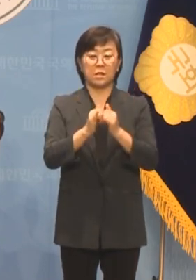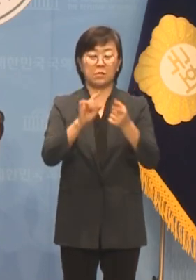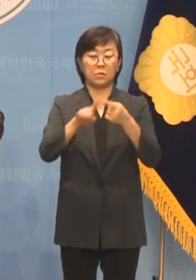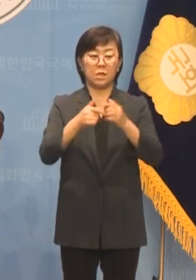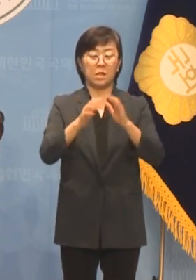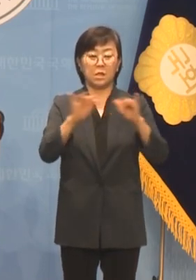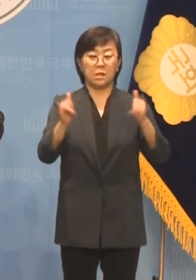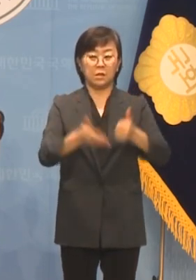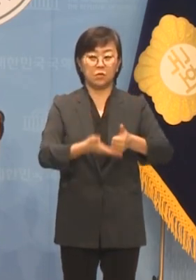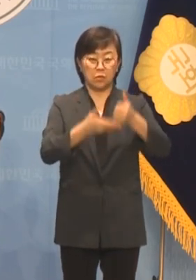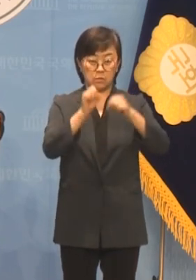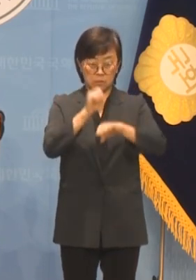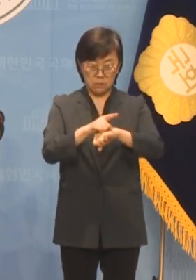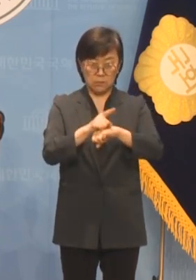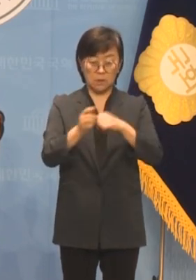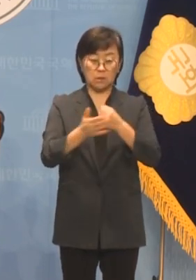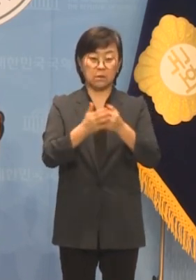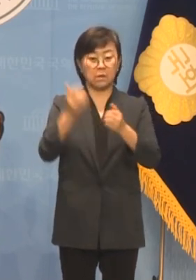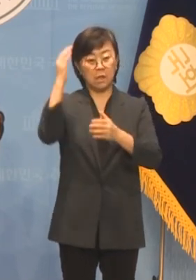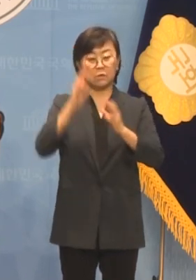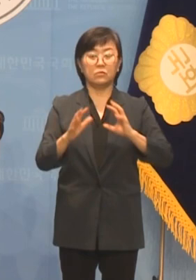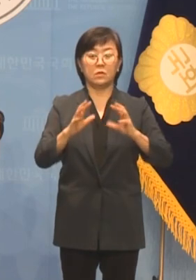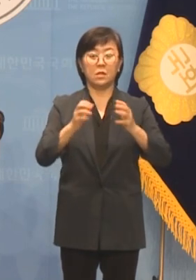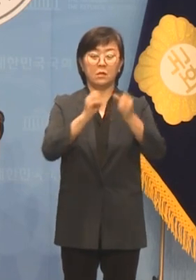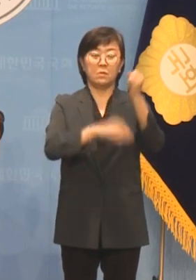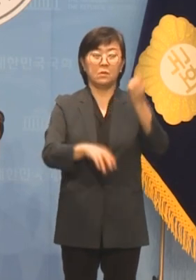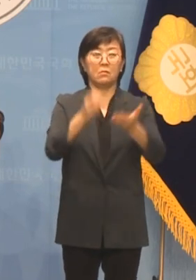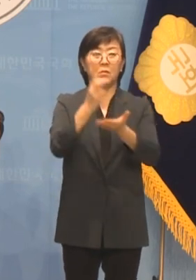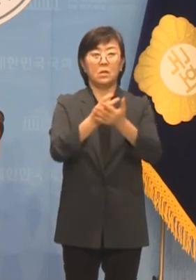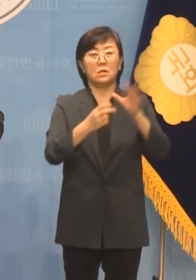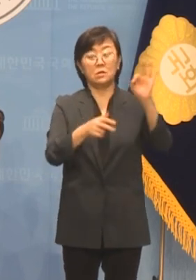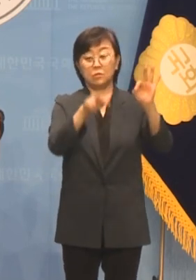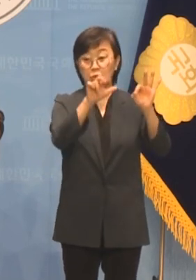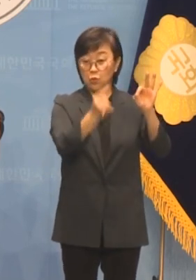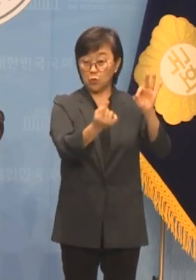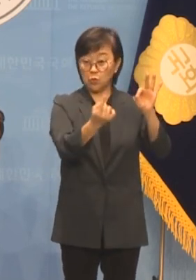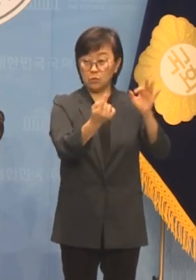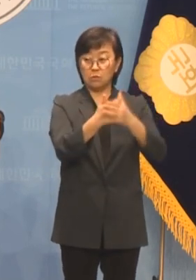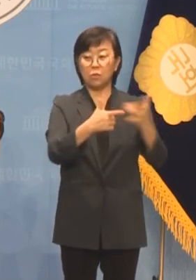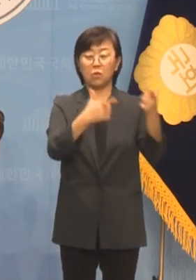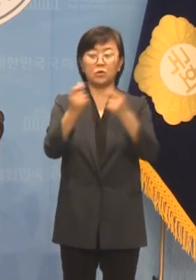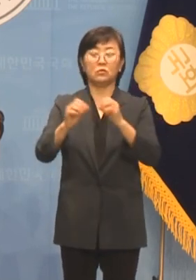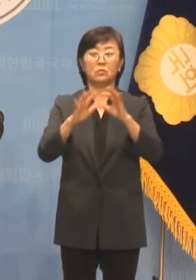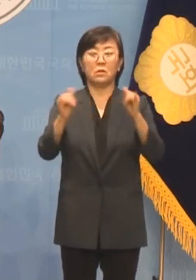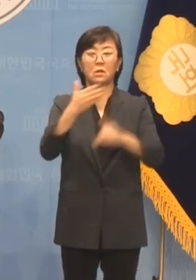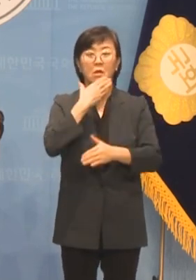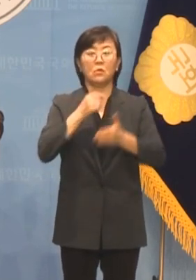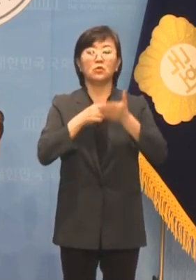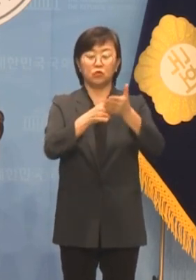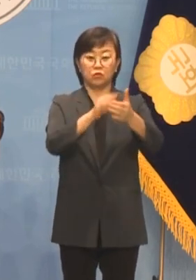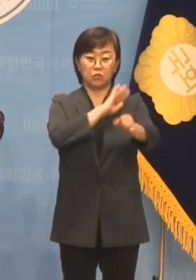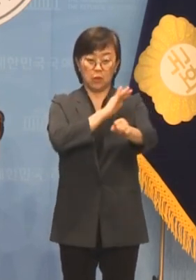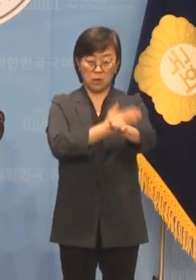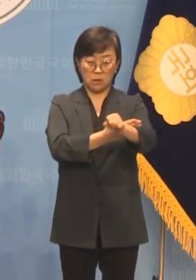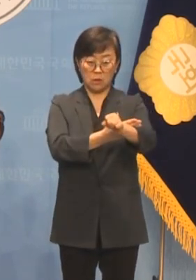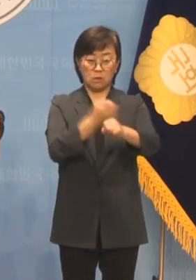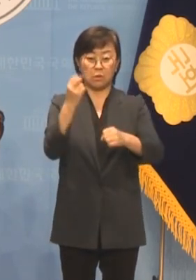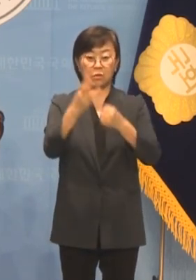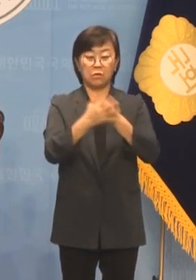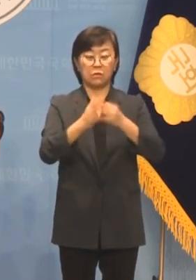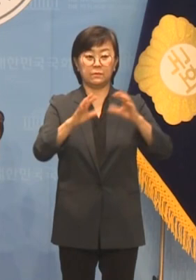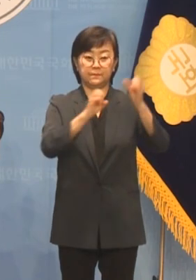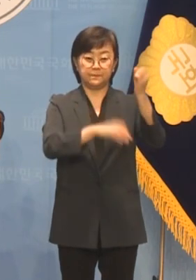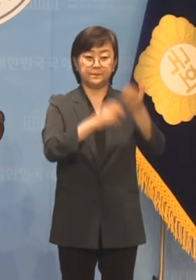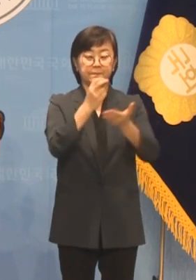인간의 존엄성을 바탕으로 대한민국 헌법 제10조에 적시된 모든 국민의 행복 추구권과